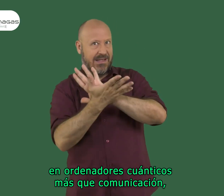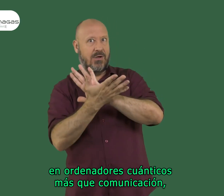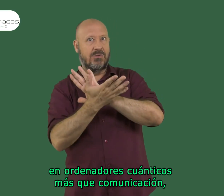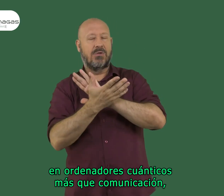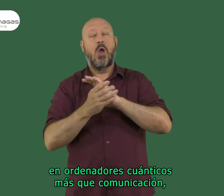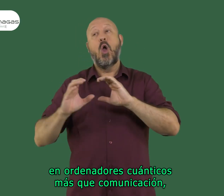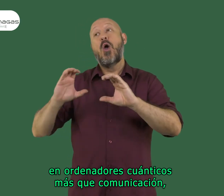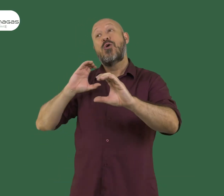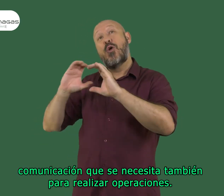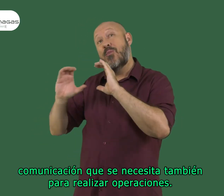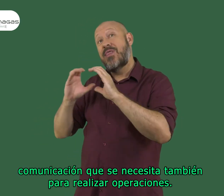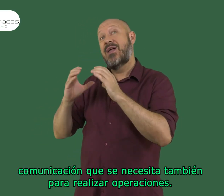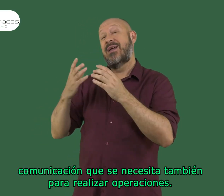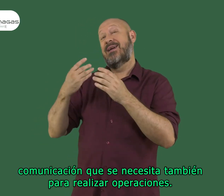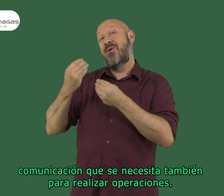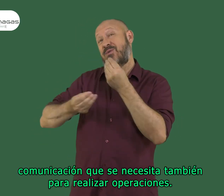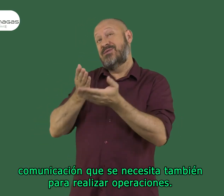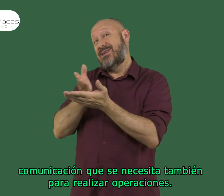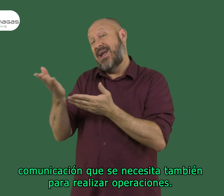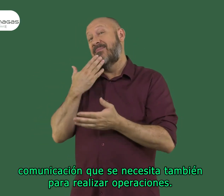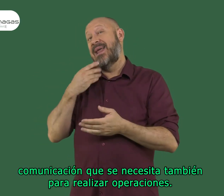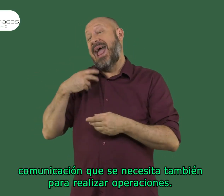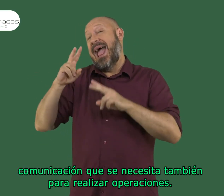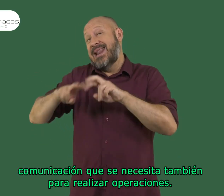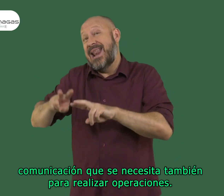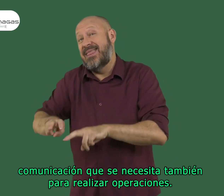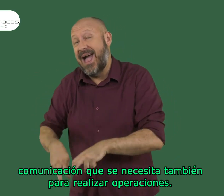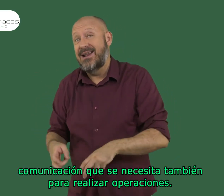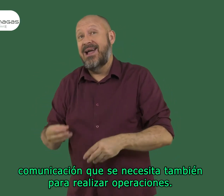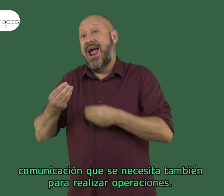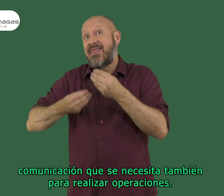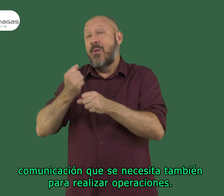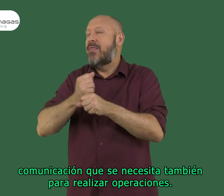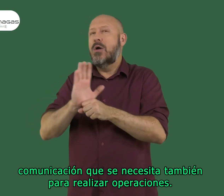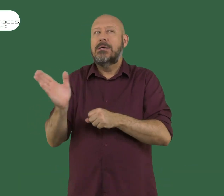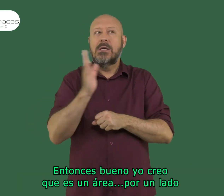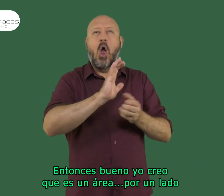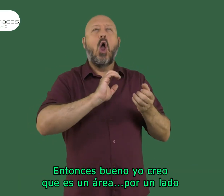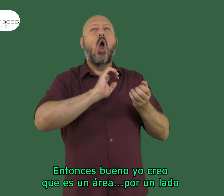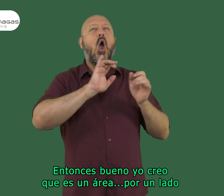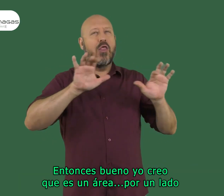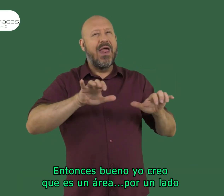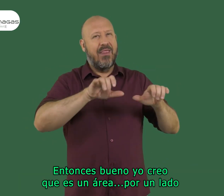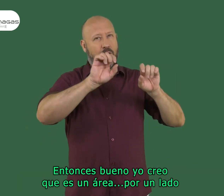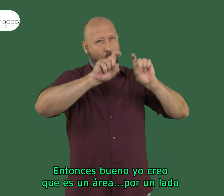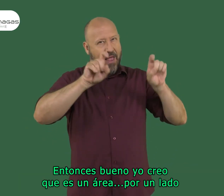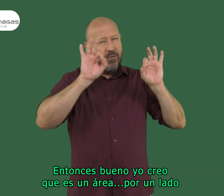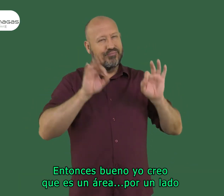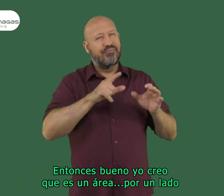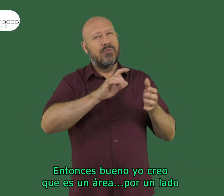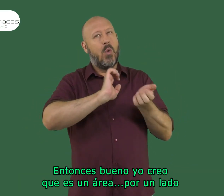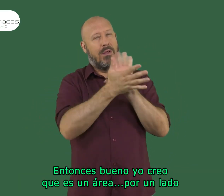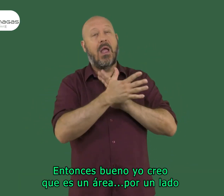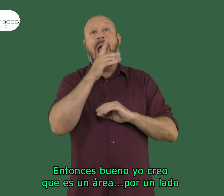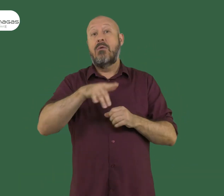que comunicación que se necesita también para realizar operaciones. Entonces, bueno, yo creo que es un